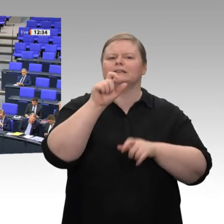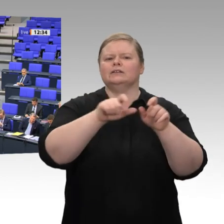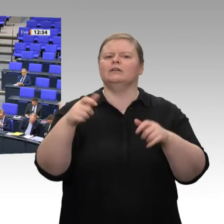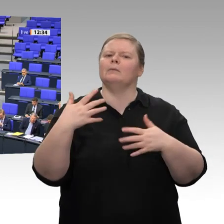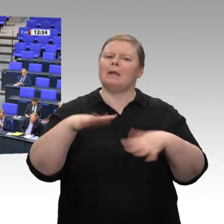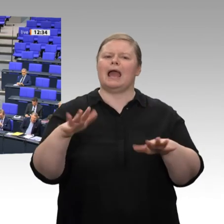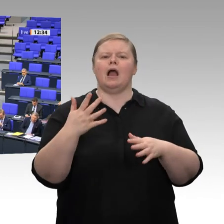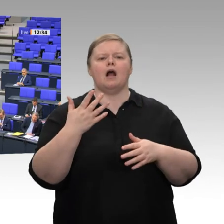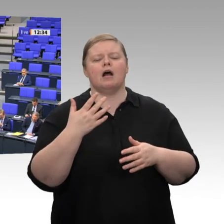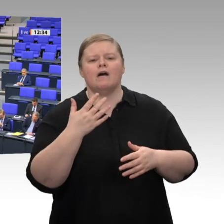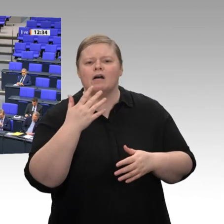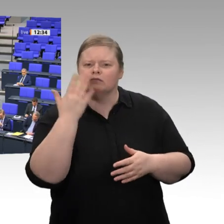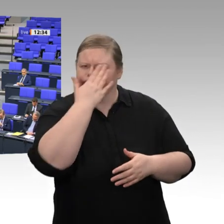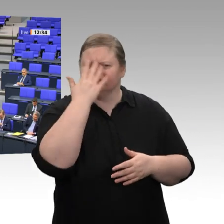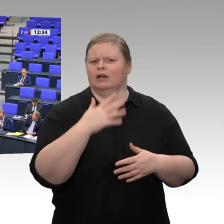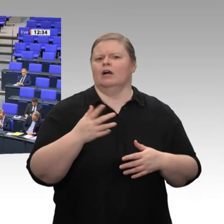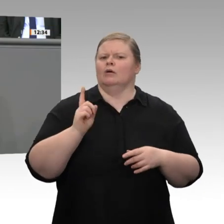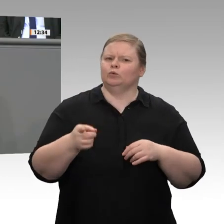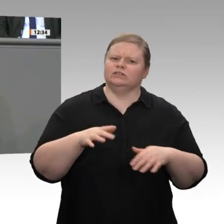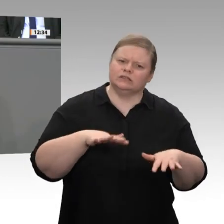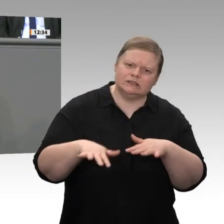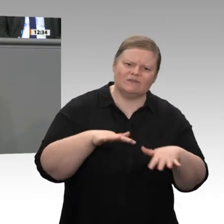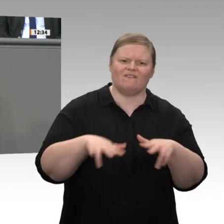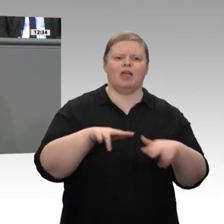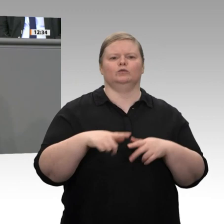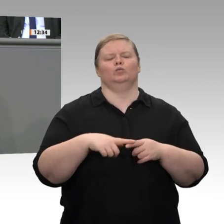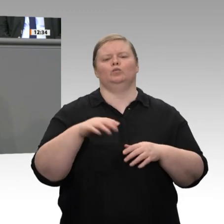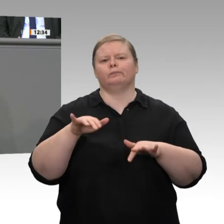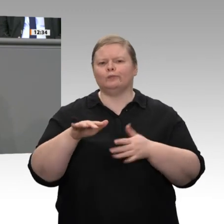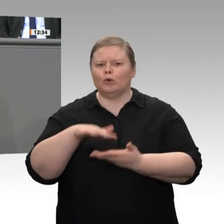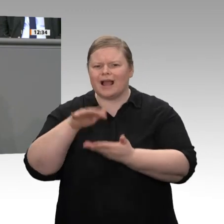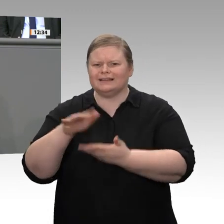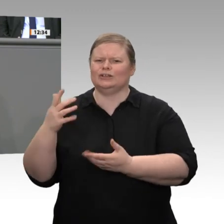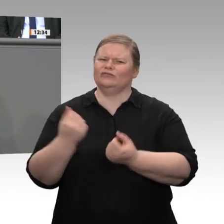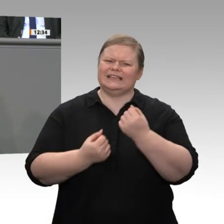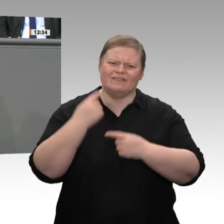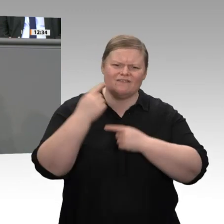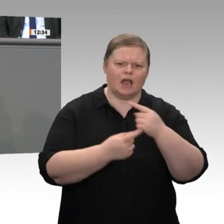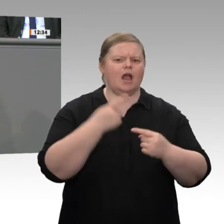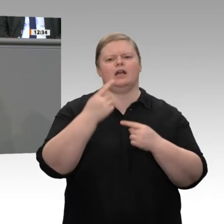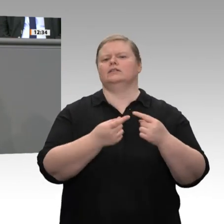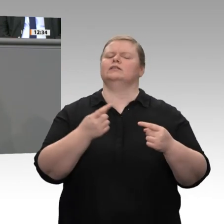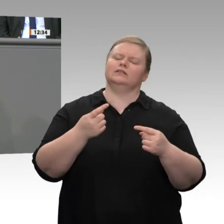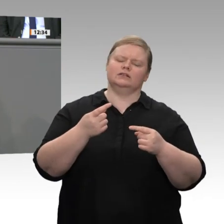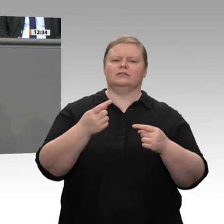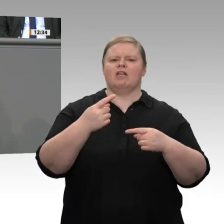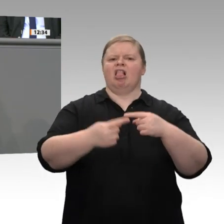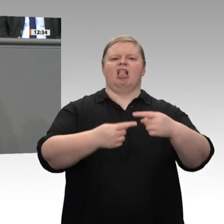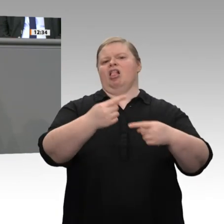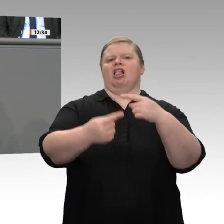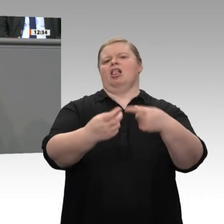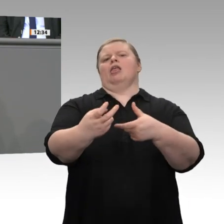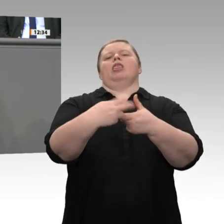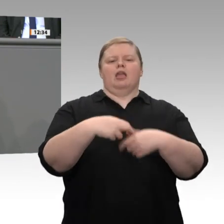Diejenigen in der Exclusion Group, die für die Wiedereinbürgerung von Menschen, denen die Nazis die deutsche Staatsangehörigkeit entzogen